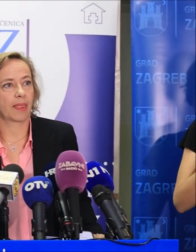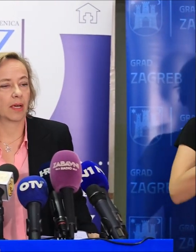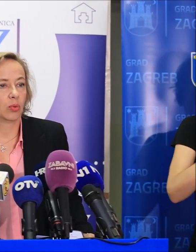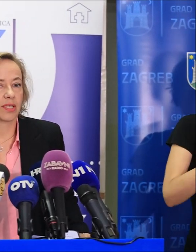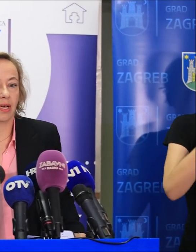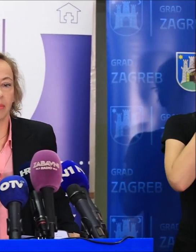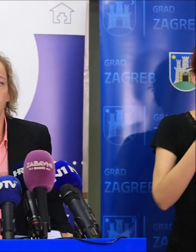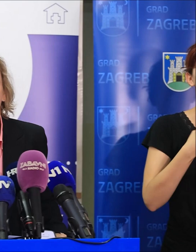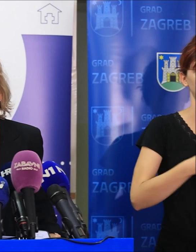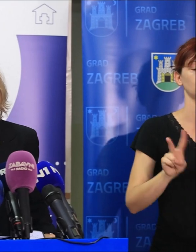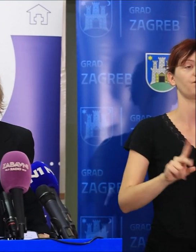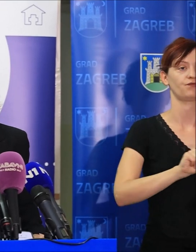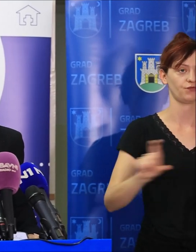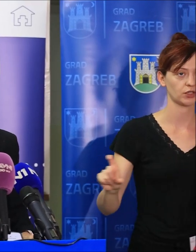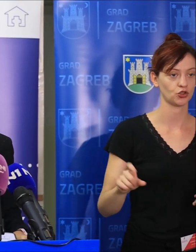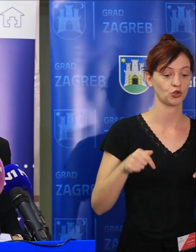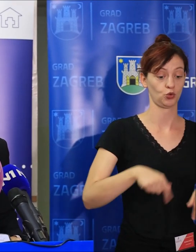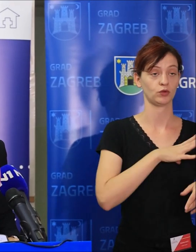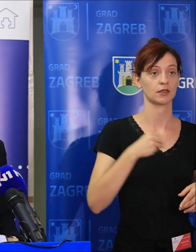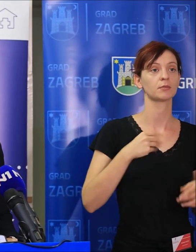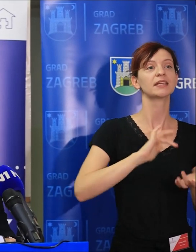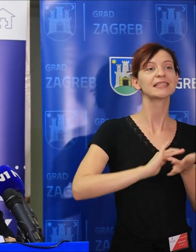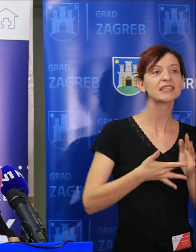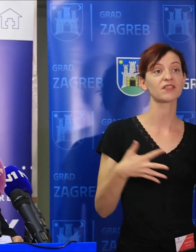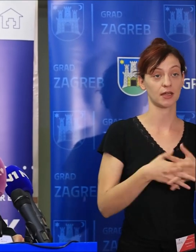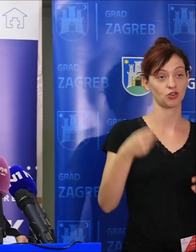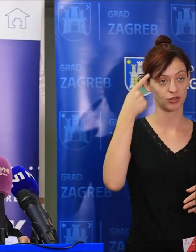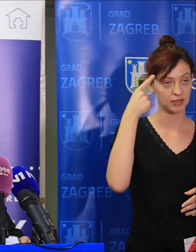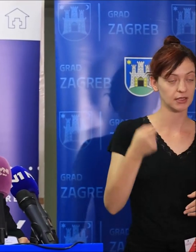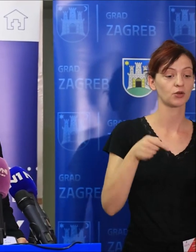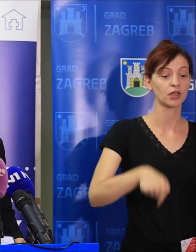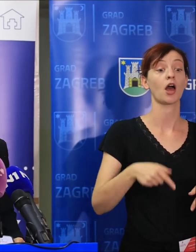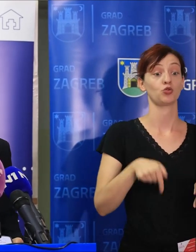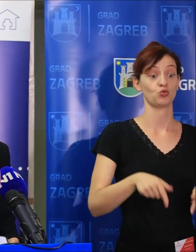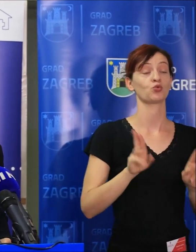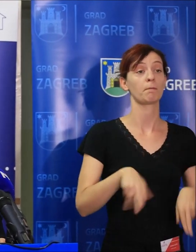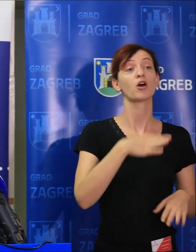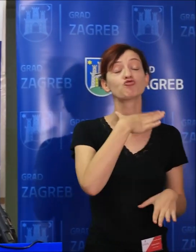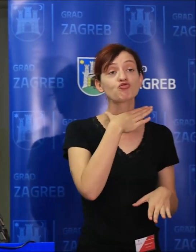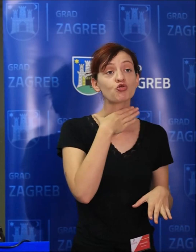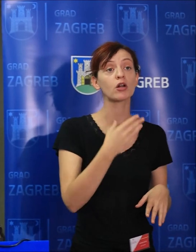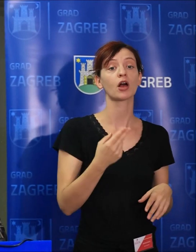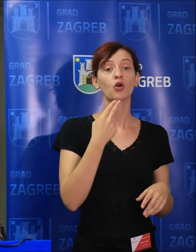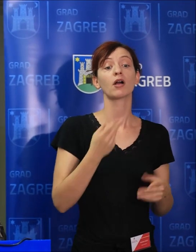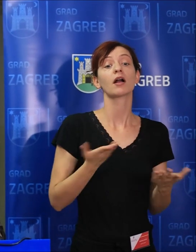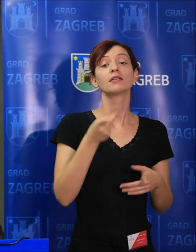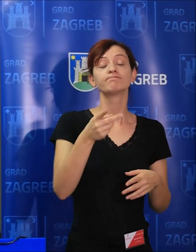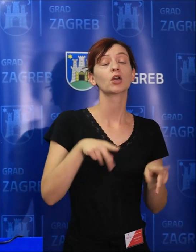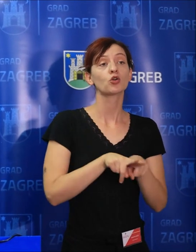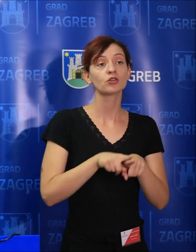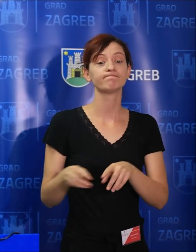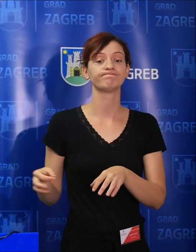škola u Zagrebu. Svi Zagrebčani i Zagrebčanke znaju da nažalost u Zagrebu ima škola koje kad kao roditelj dovedete dijete